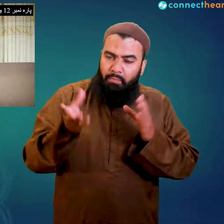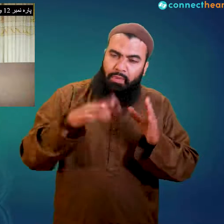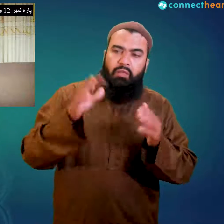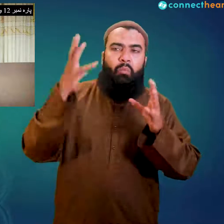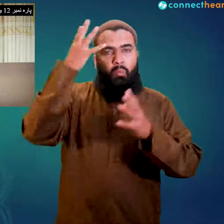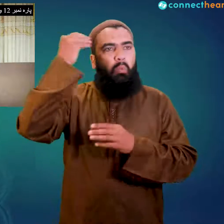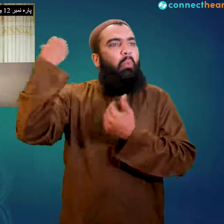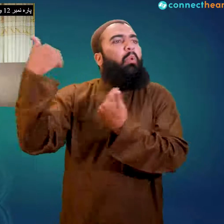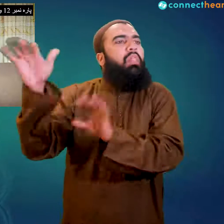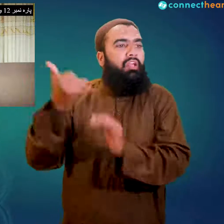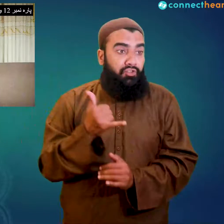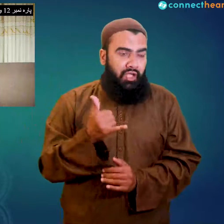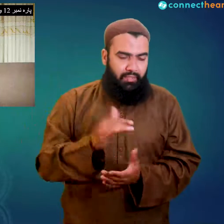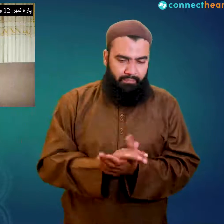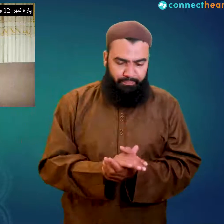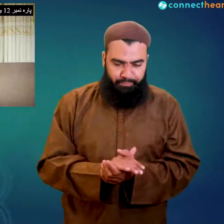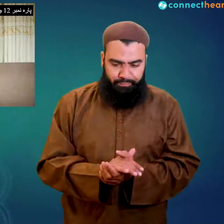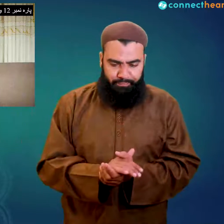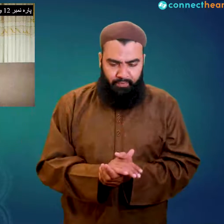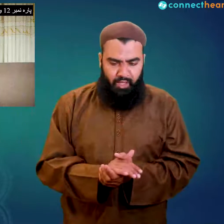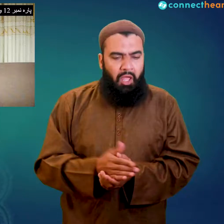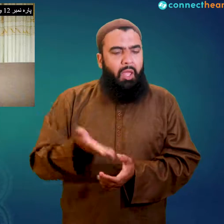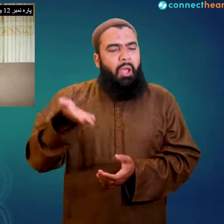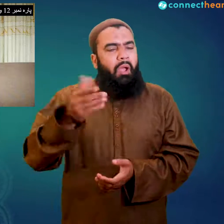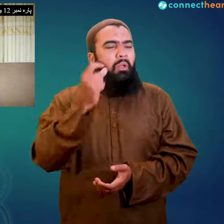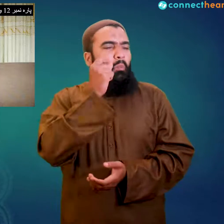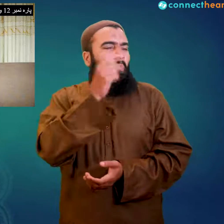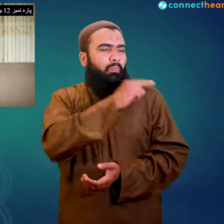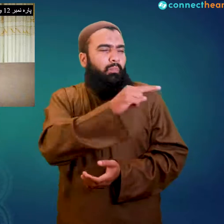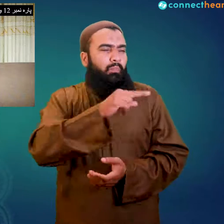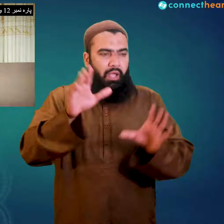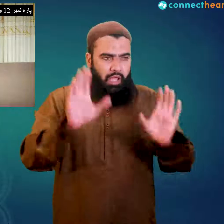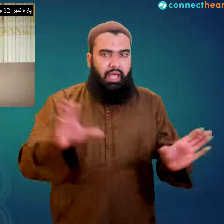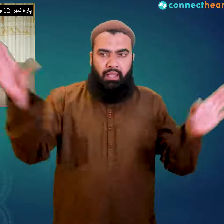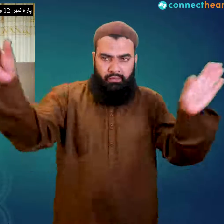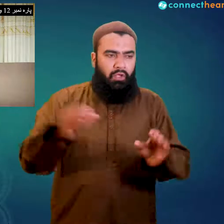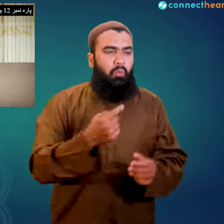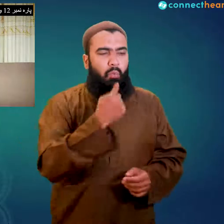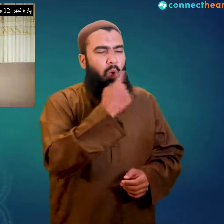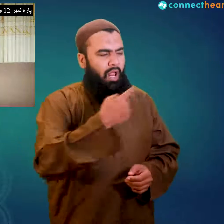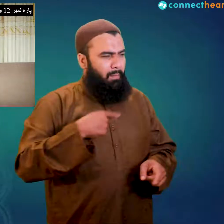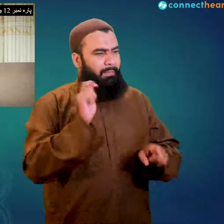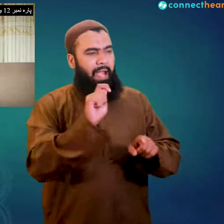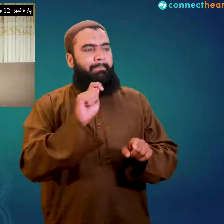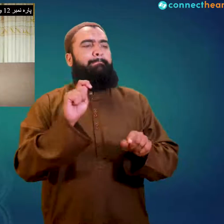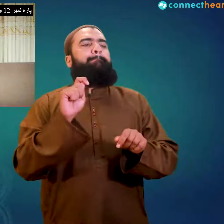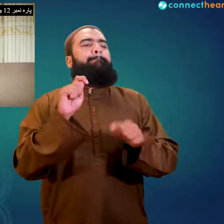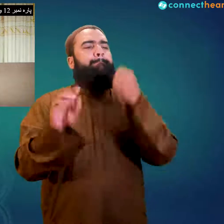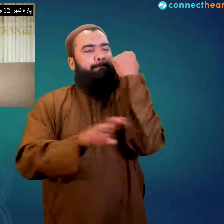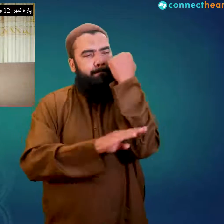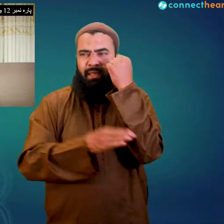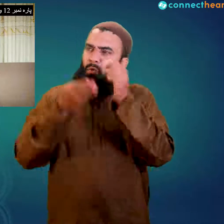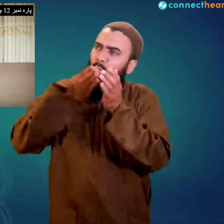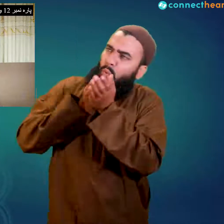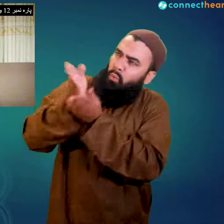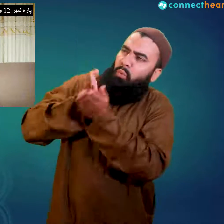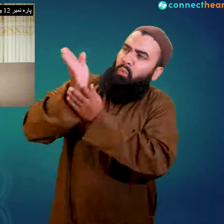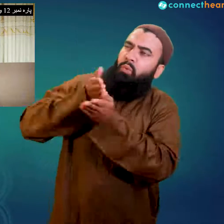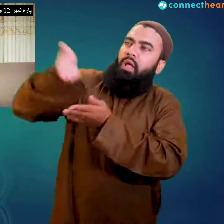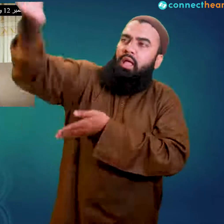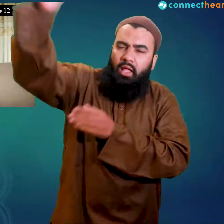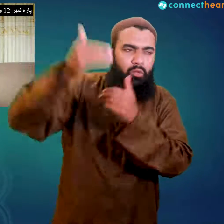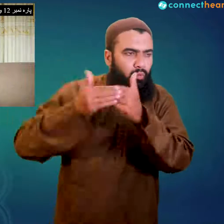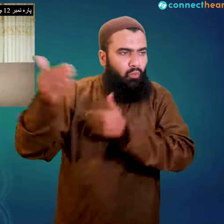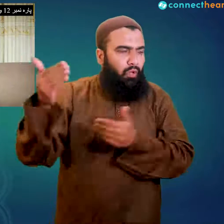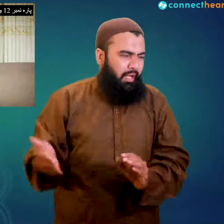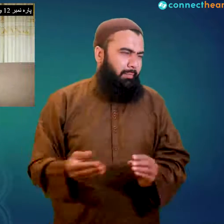ہیں۔ والد نے کہا کہ آپ اس کی حفاظت نہیں کر سکیں گے اور اس کو بھیڑیا کھا جائے گا۔ انہوں نے کہا کہ ہم اتنے بڑی تعداد میں جماعت